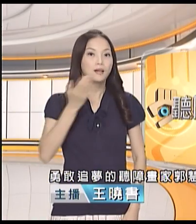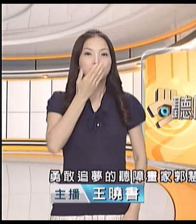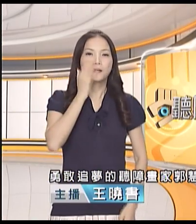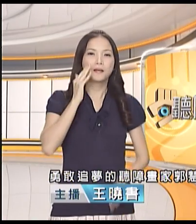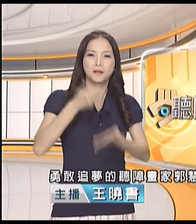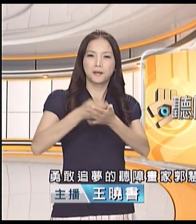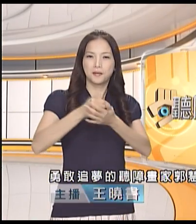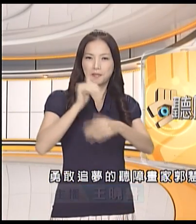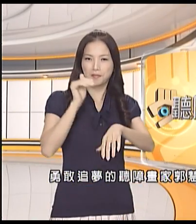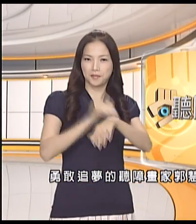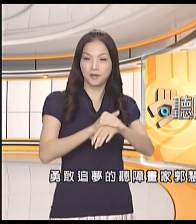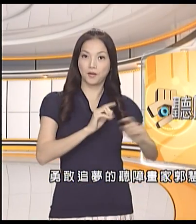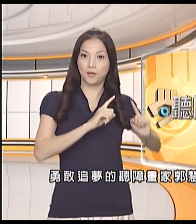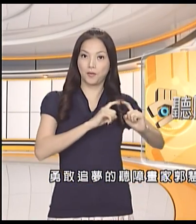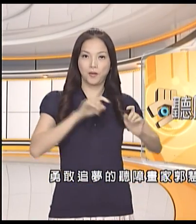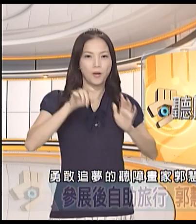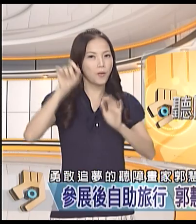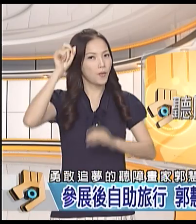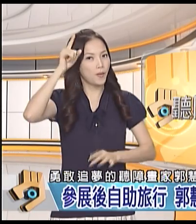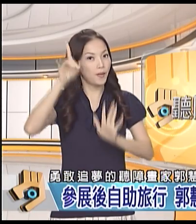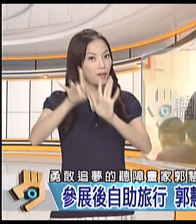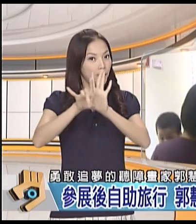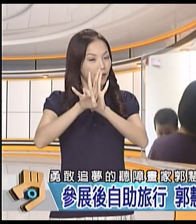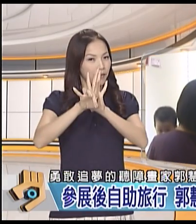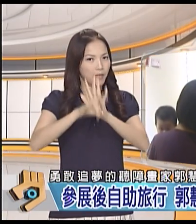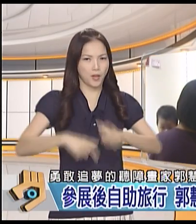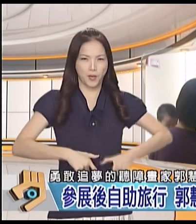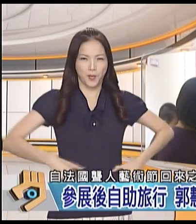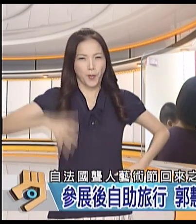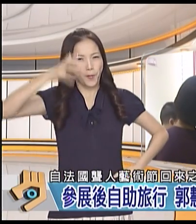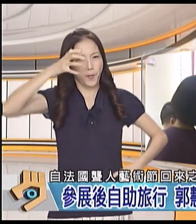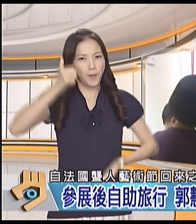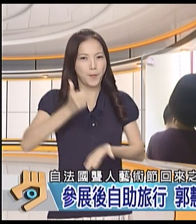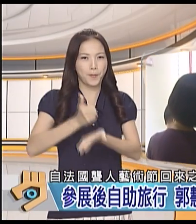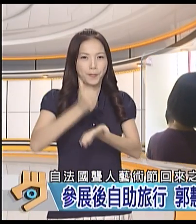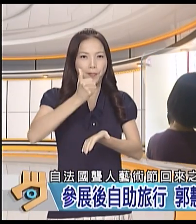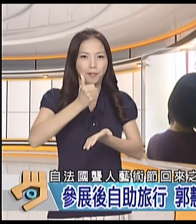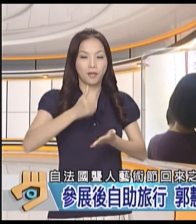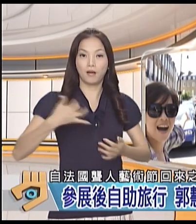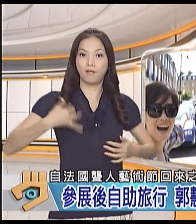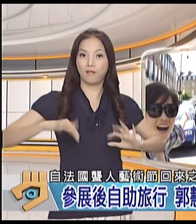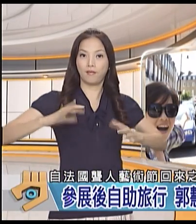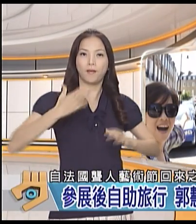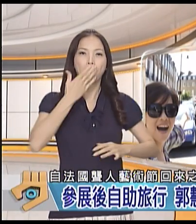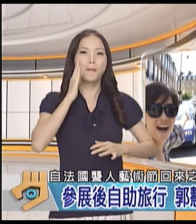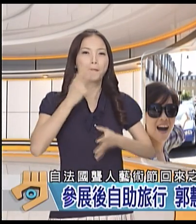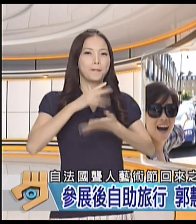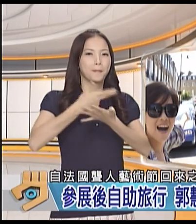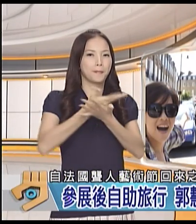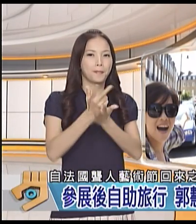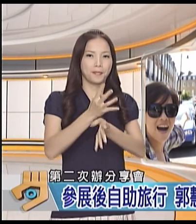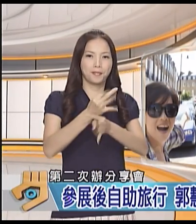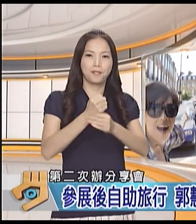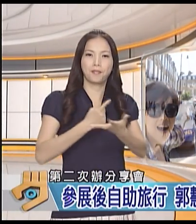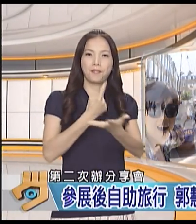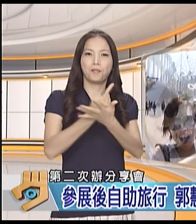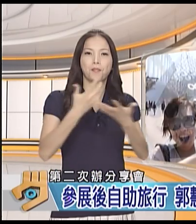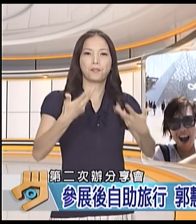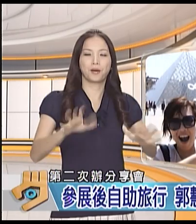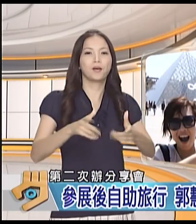勇敢追梦的听障画家郭慧兰，自法国聋人艺术节回来之后，第二次办分享